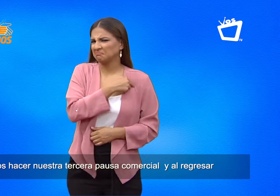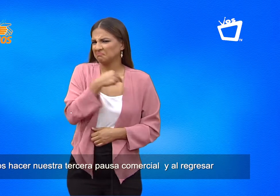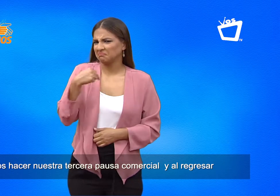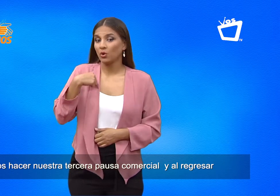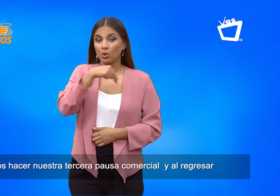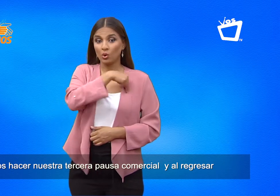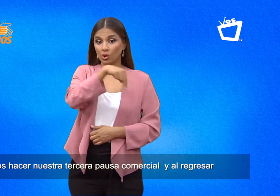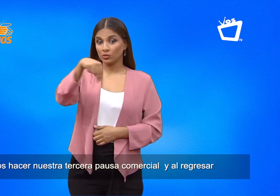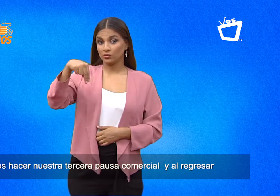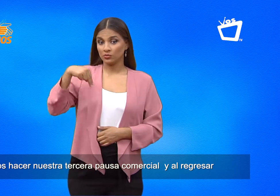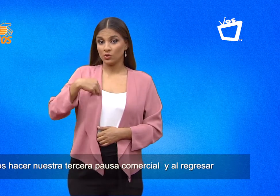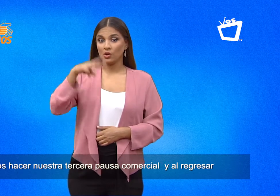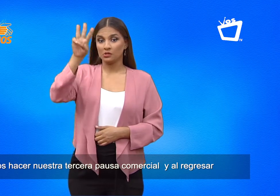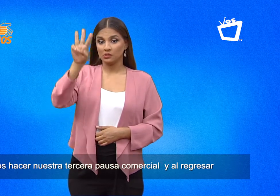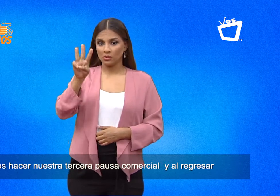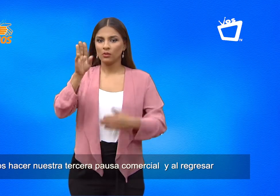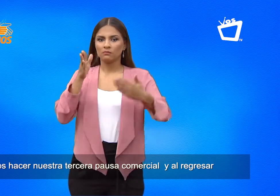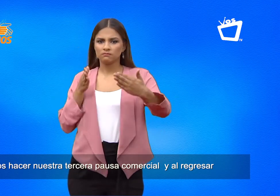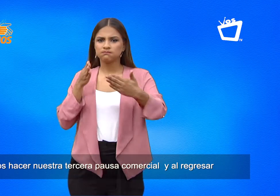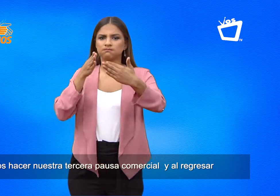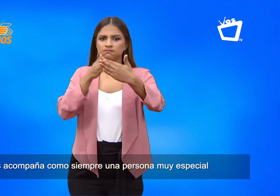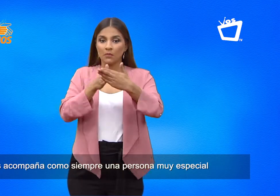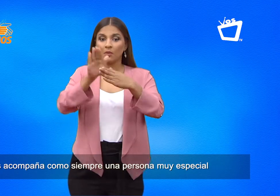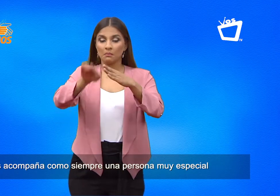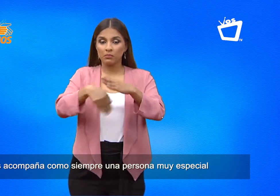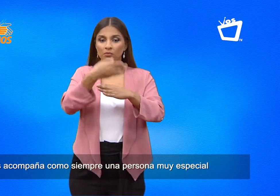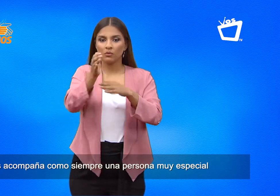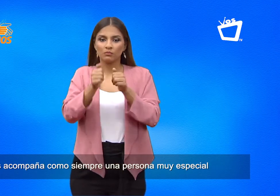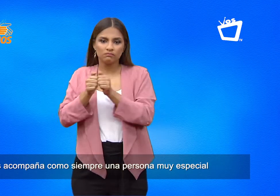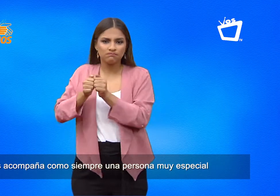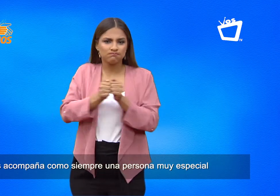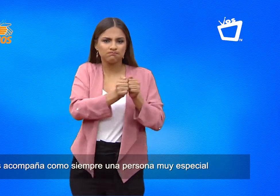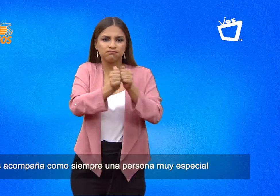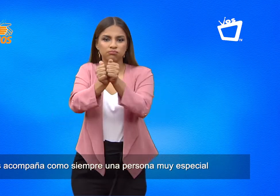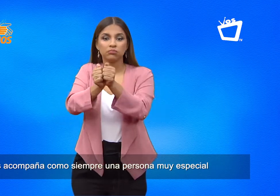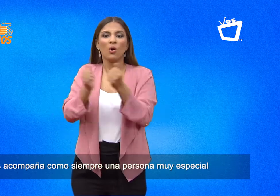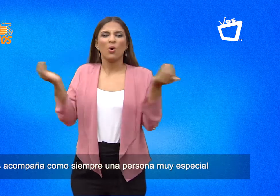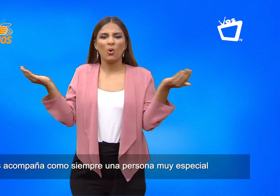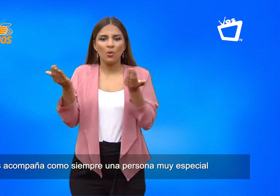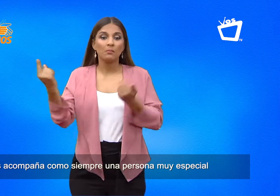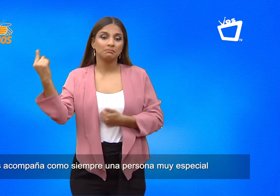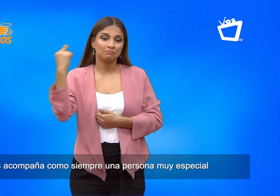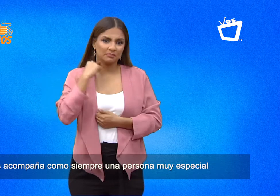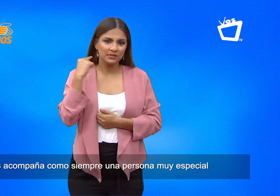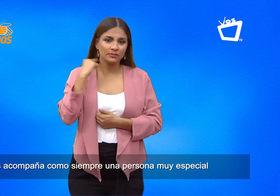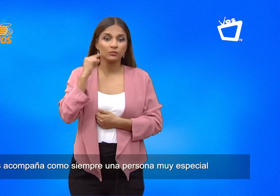Vamos a hacer nuestra tercera pausa comercial y al regresar nos acompaña, como siempre, una persona